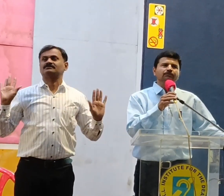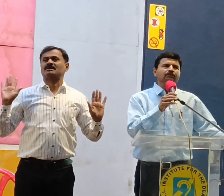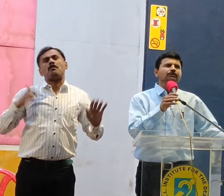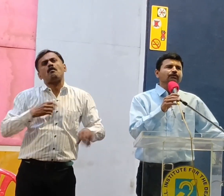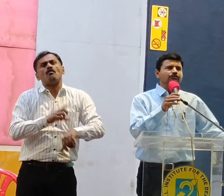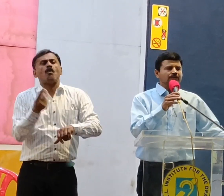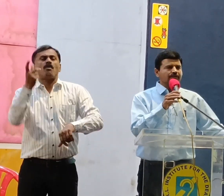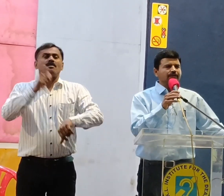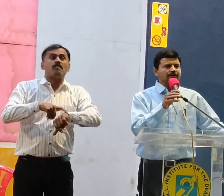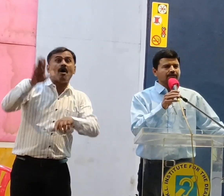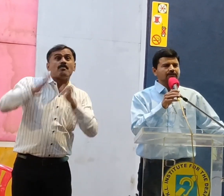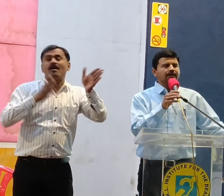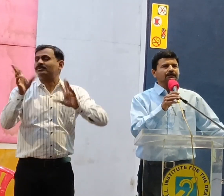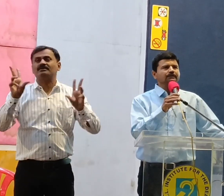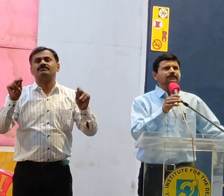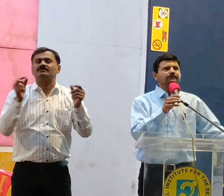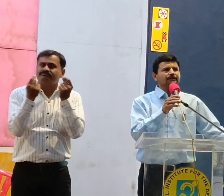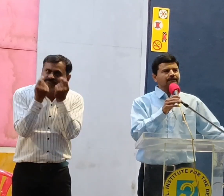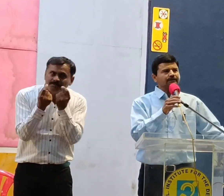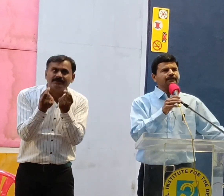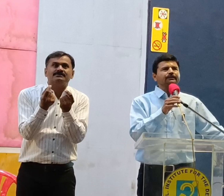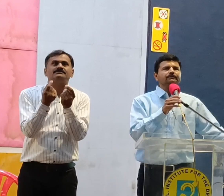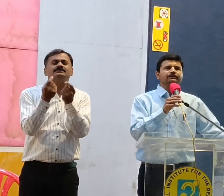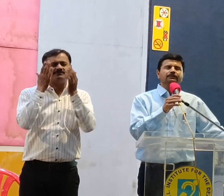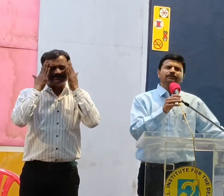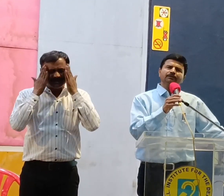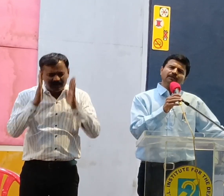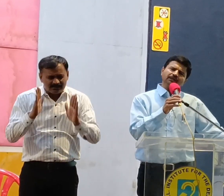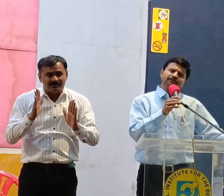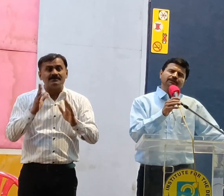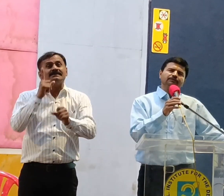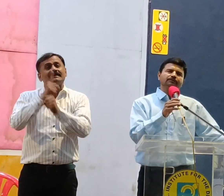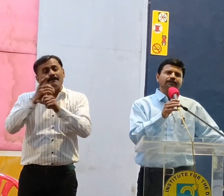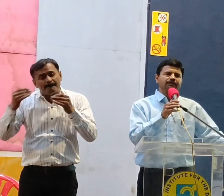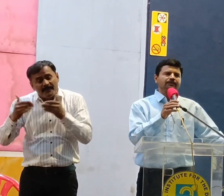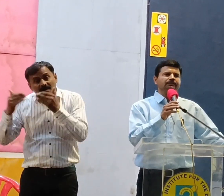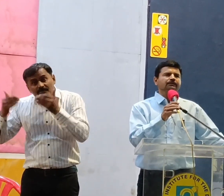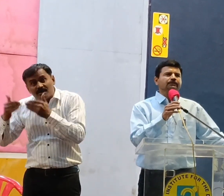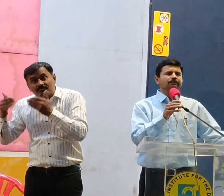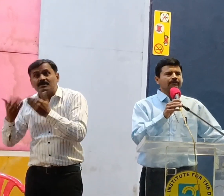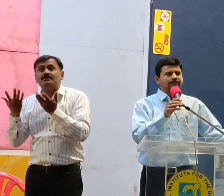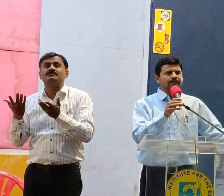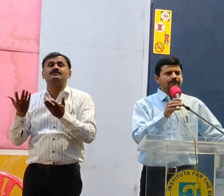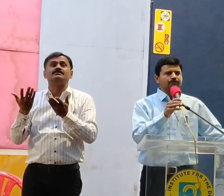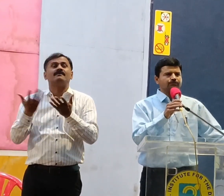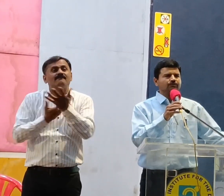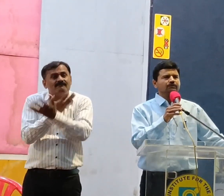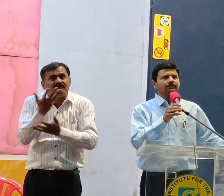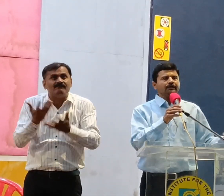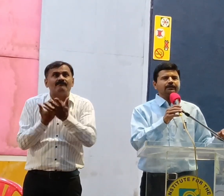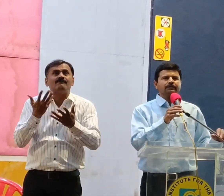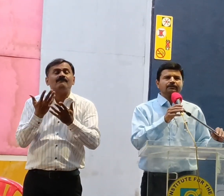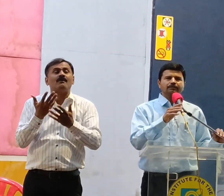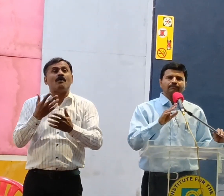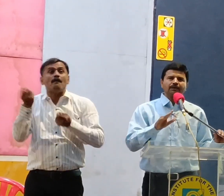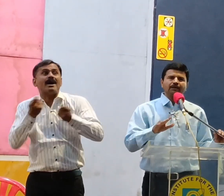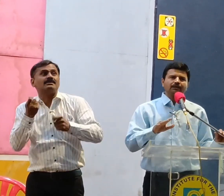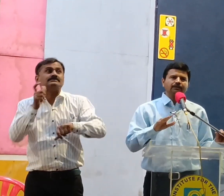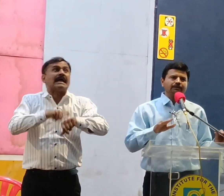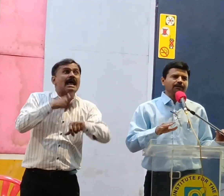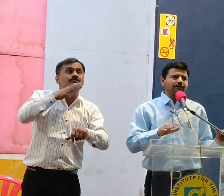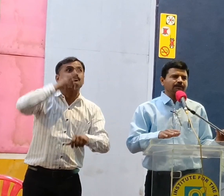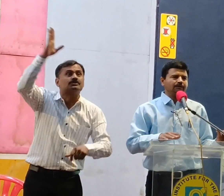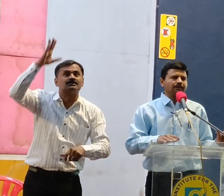કાઢો, ઉતાવળ ન કરતા શાંતિથી તમે દરેક શિક્ષક સાથે વાતચીત કરશો. એ